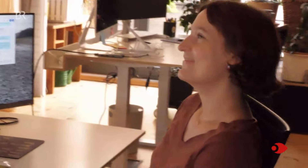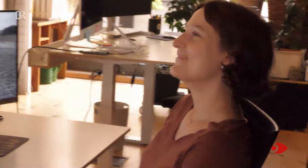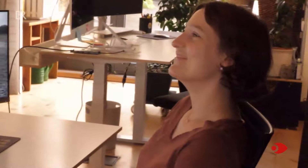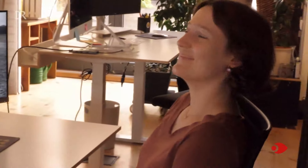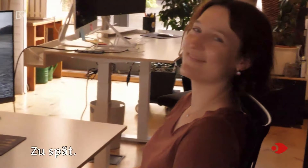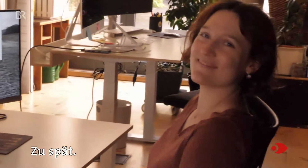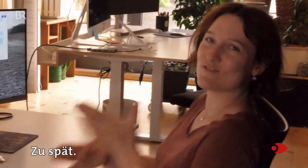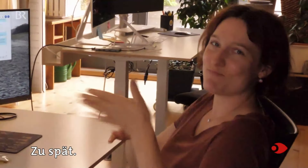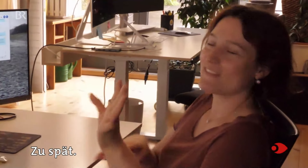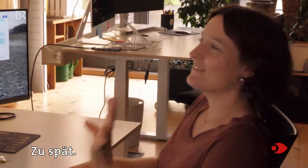Zu spät.